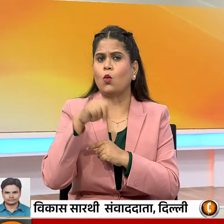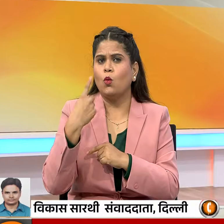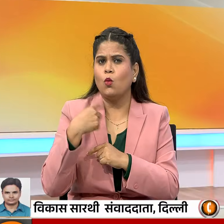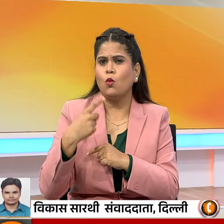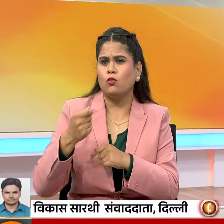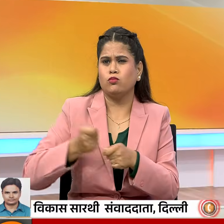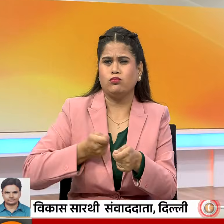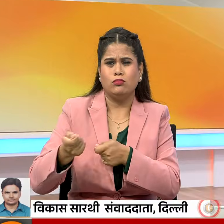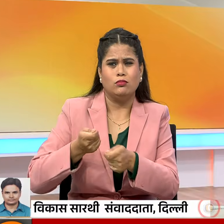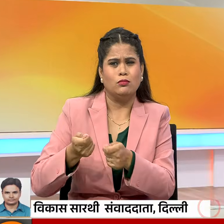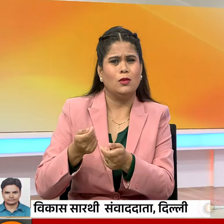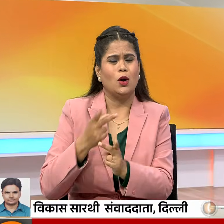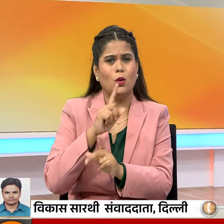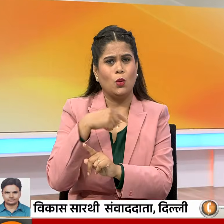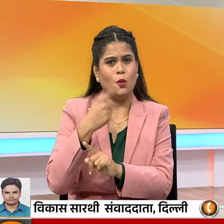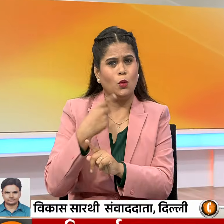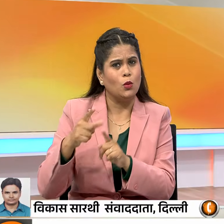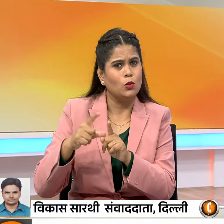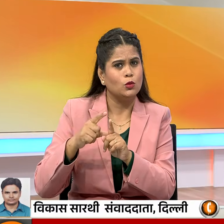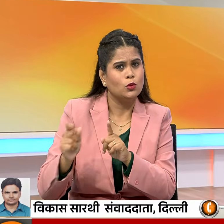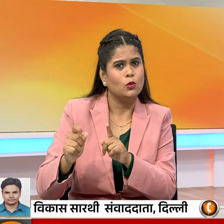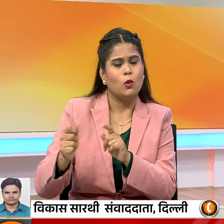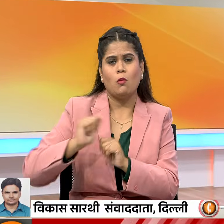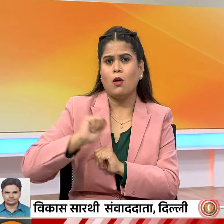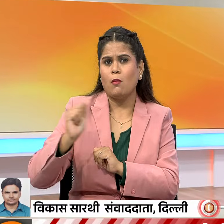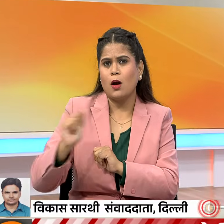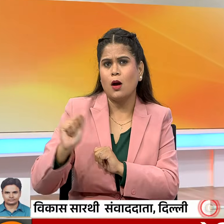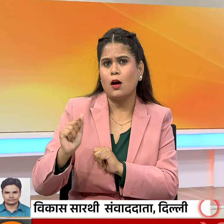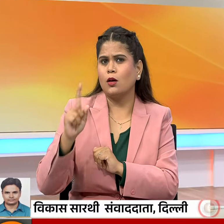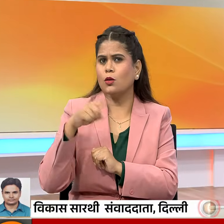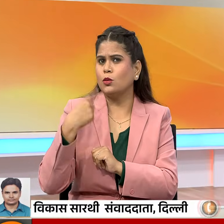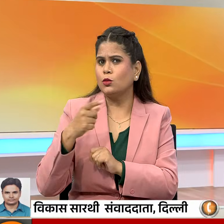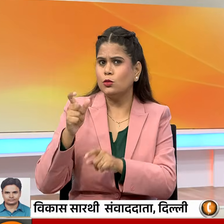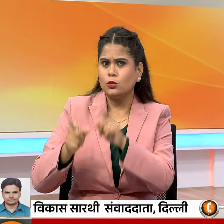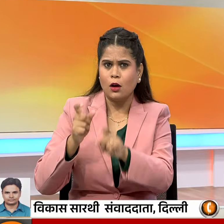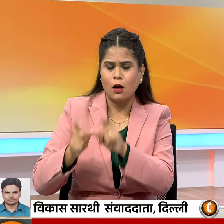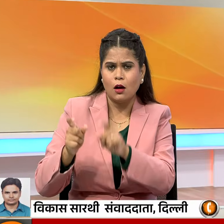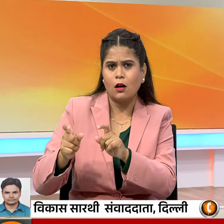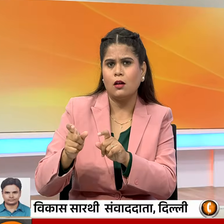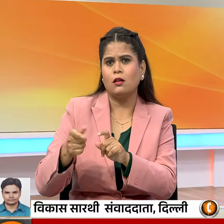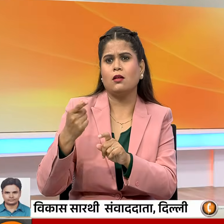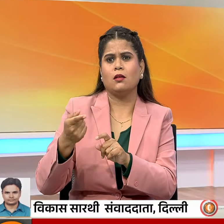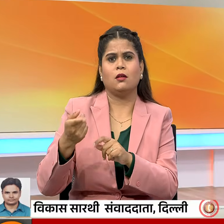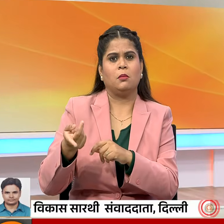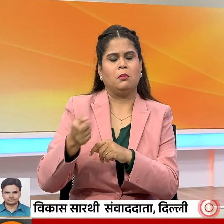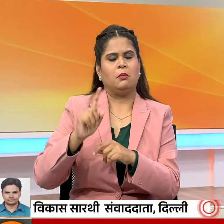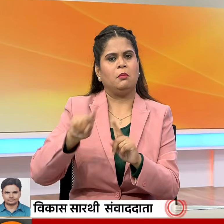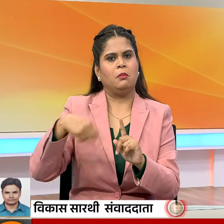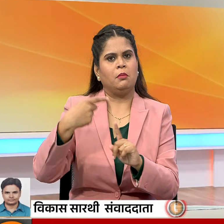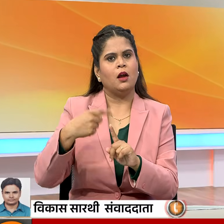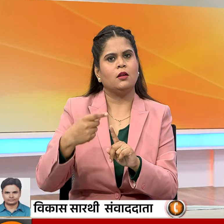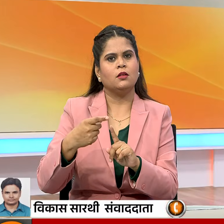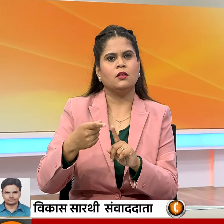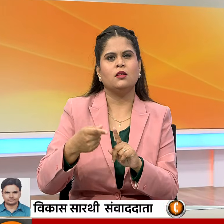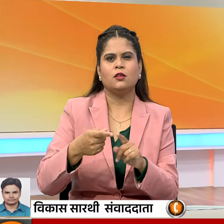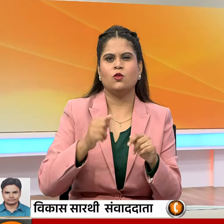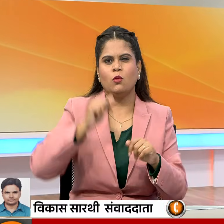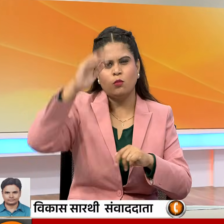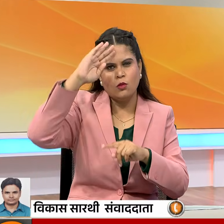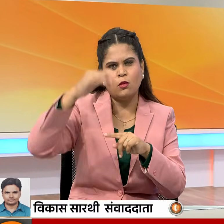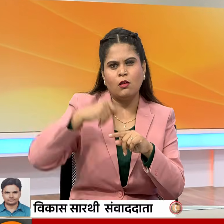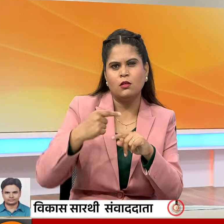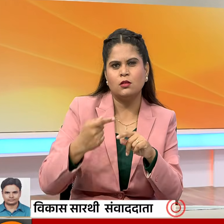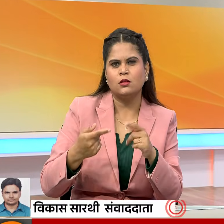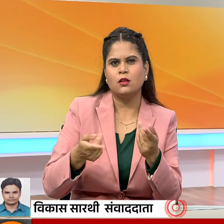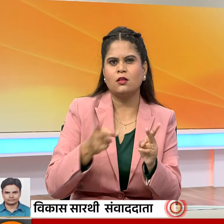थे। दूसरे आरोप ये लगाए जा रहे हैं प्रदर्शनकारियों की तरफ से कि पुलिस ने जरूरत से ज्यादा शक्ति का इस्तेमाल किया भीड़ को तितर-बितर करने के लिए। तो इन